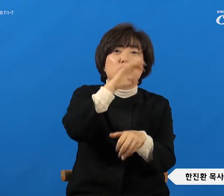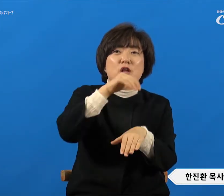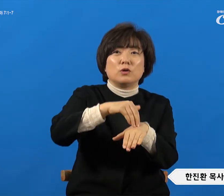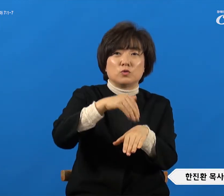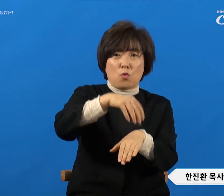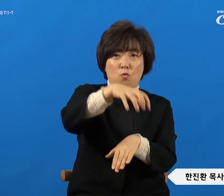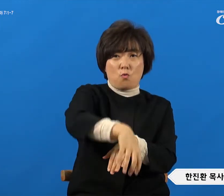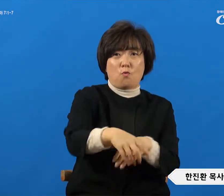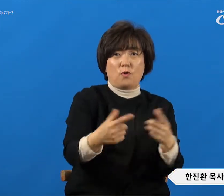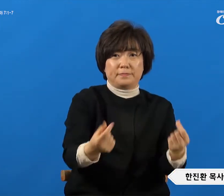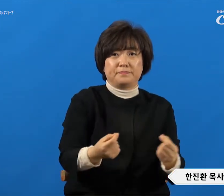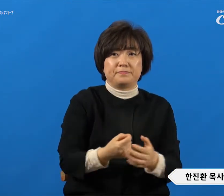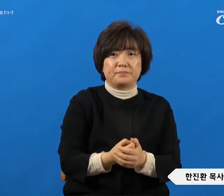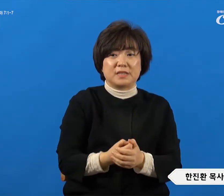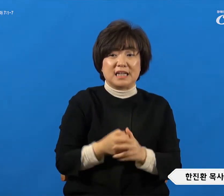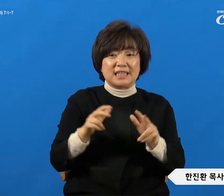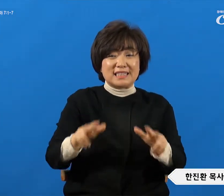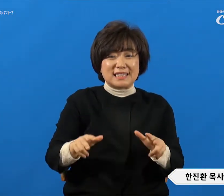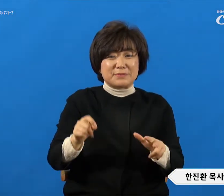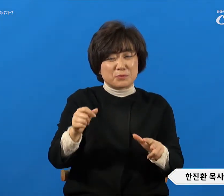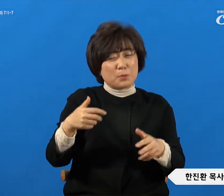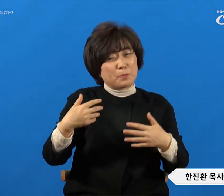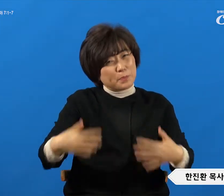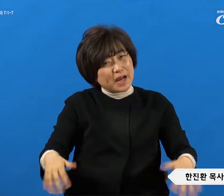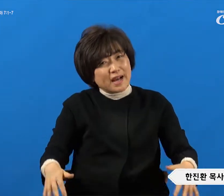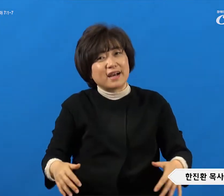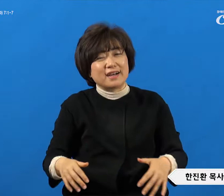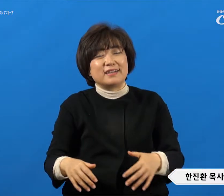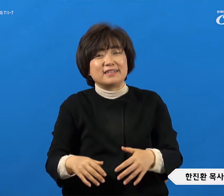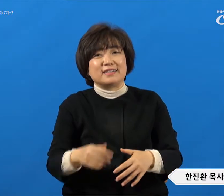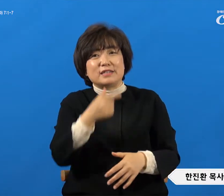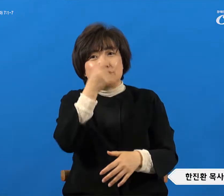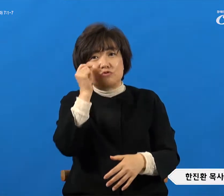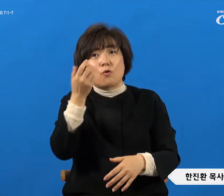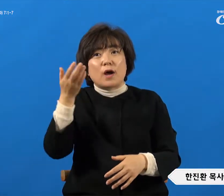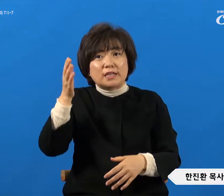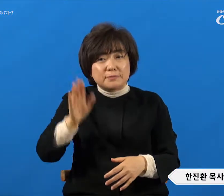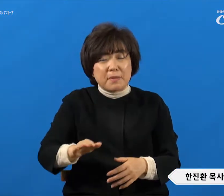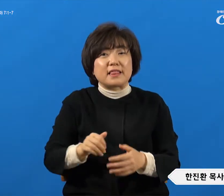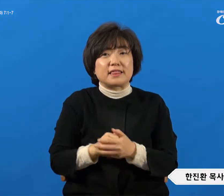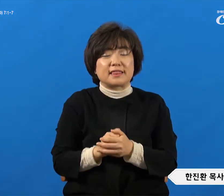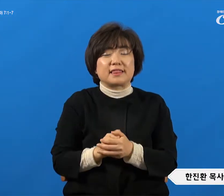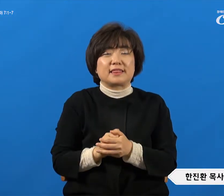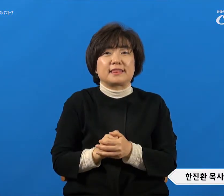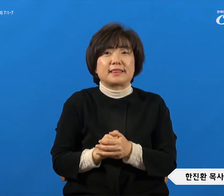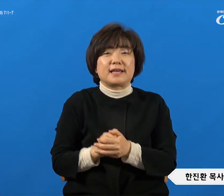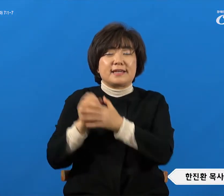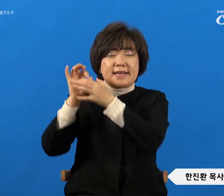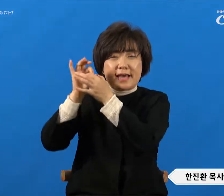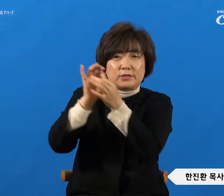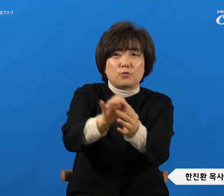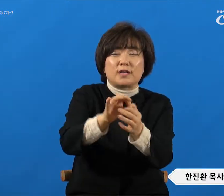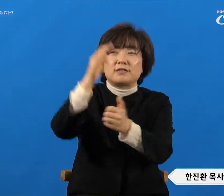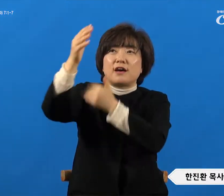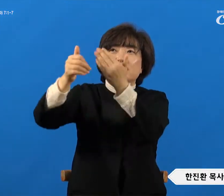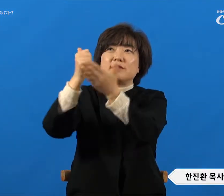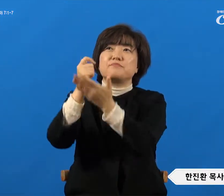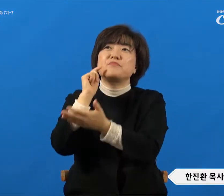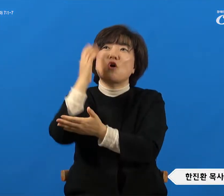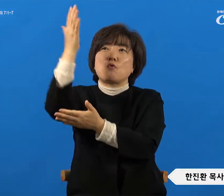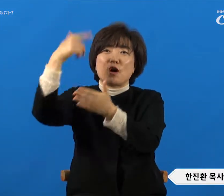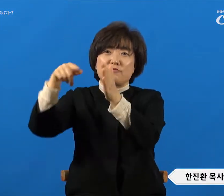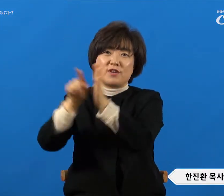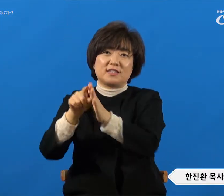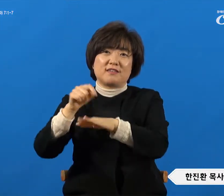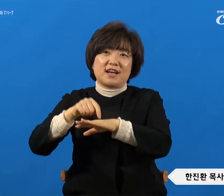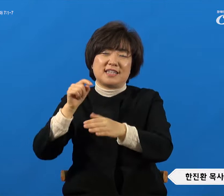같은 것입니다. 지금은 아직 미미하고 부족하고 그럴지 모르지만은 계속해서 하나님 영광을